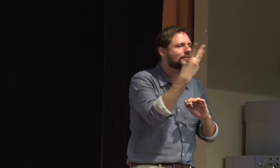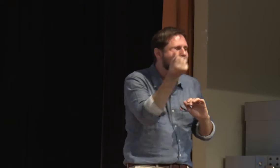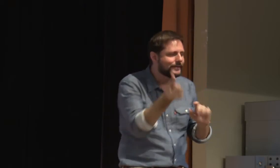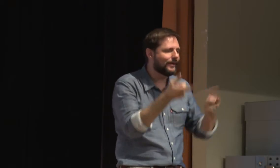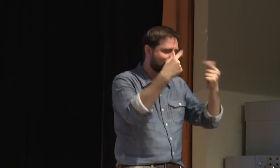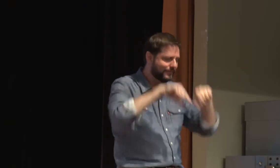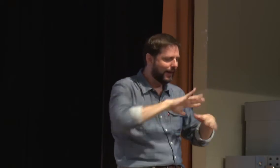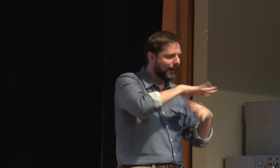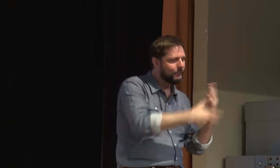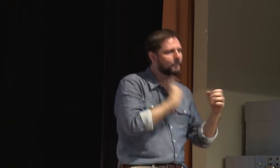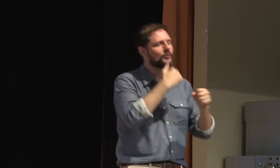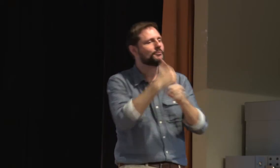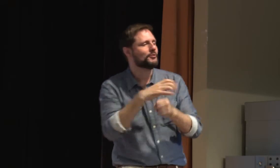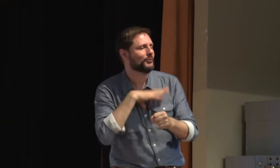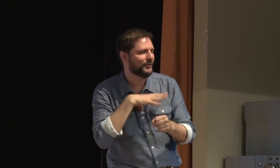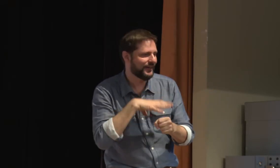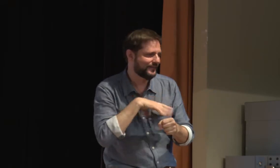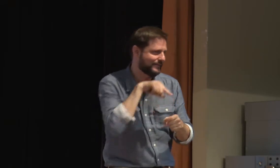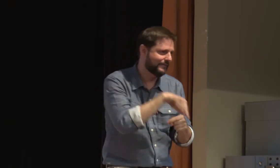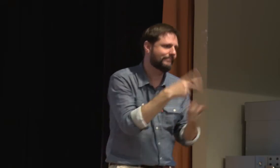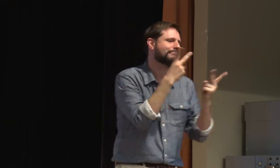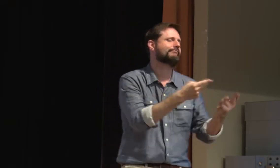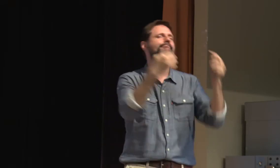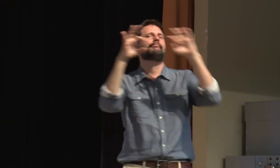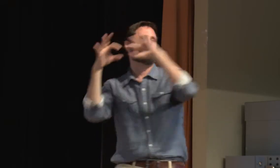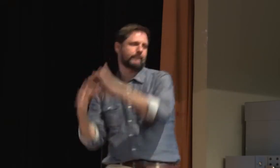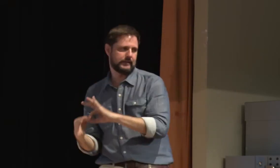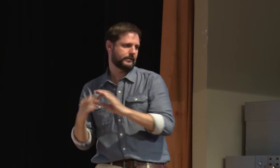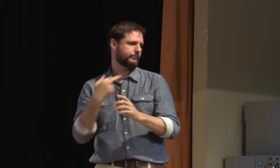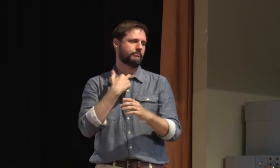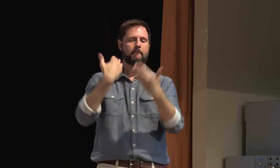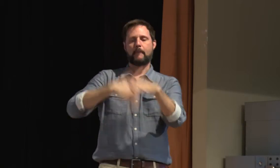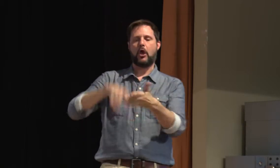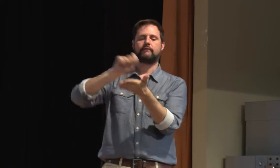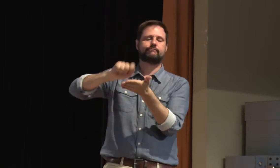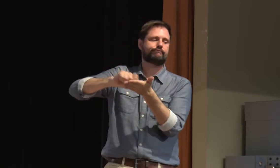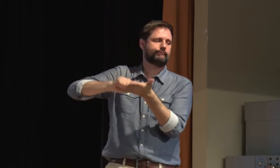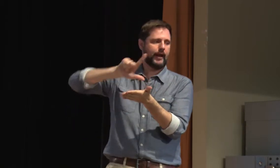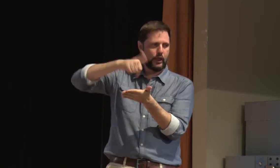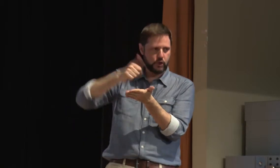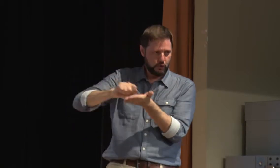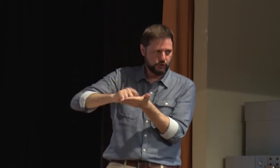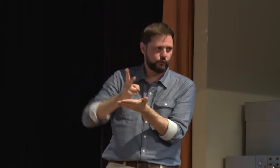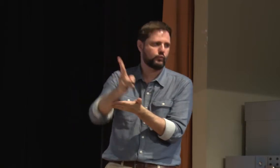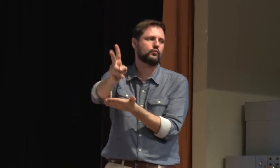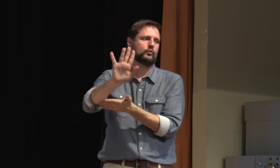para passar nessas universidades, porque você sabe que não substitui o português, então eles